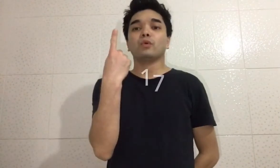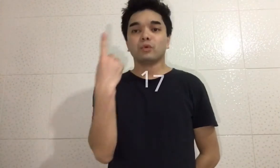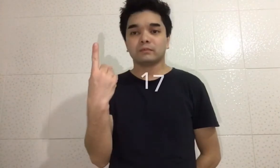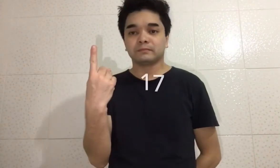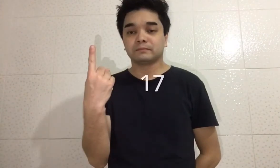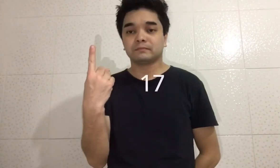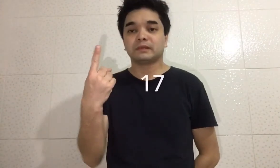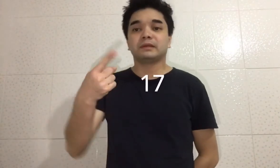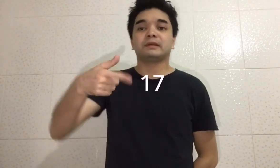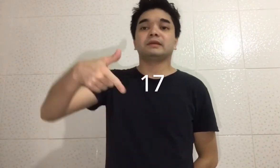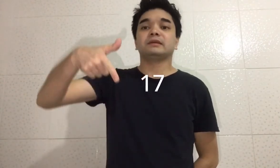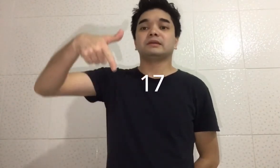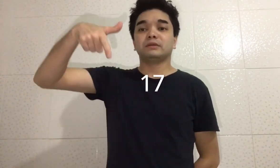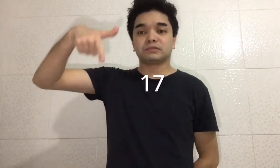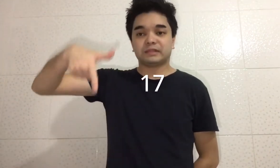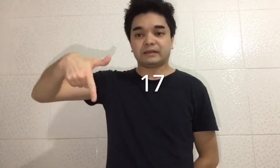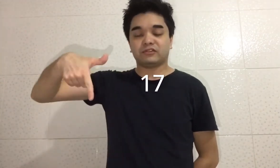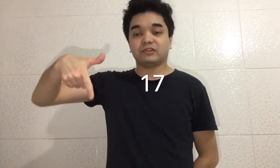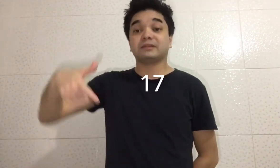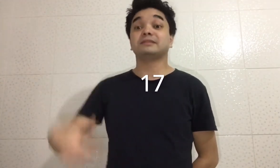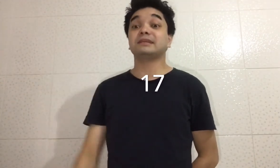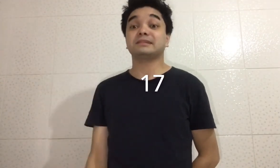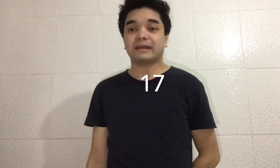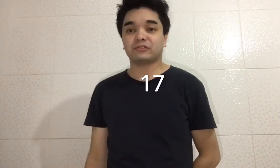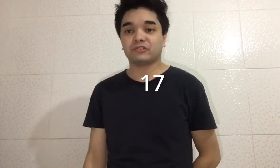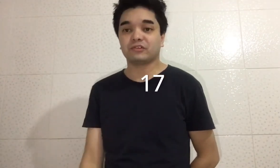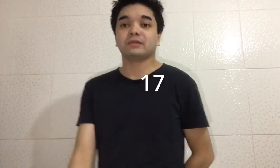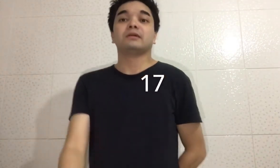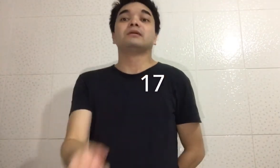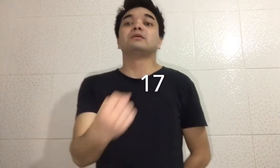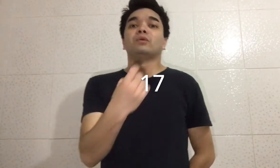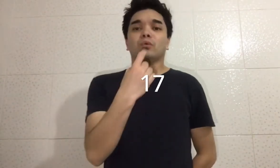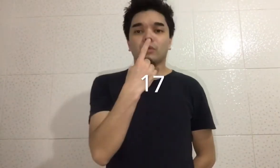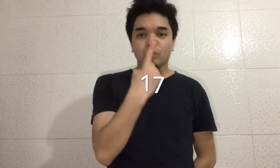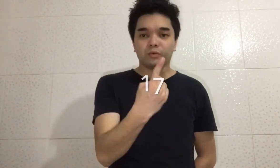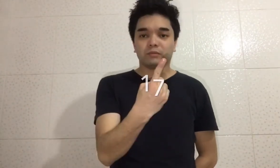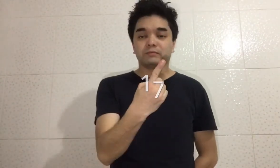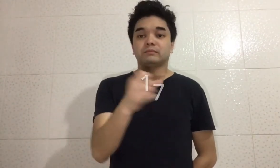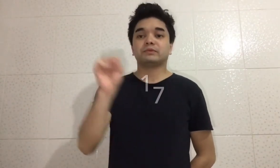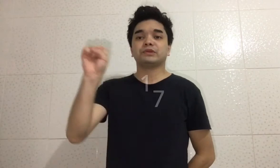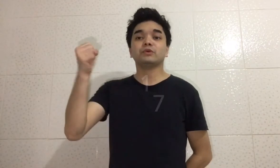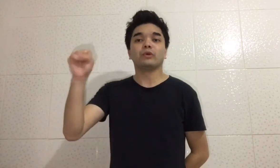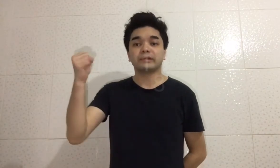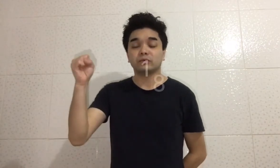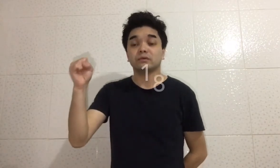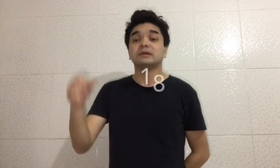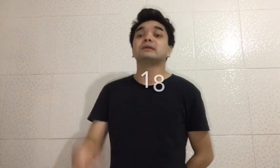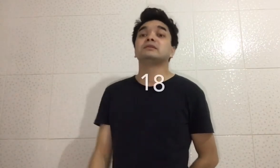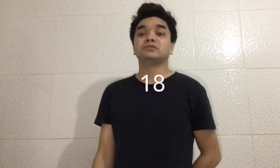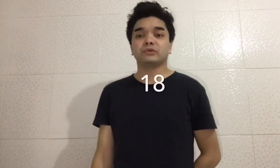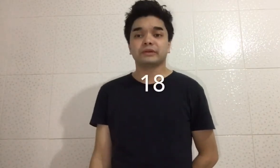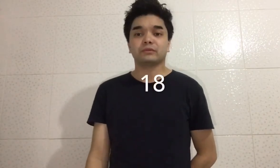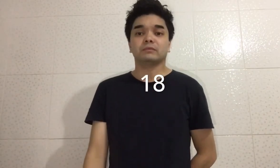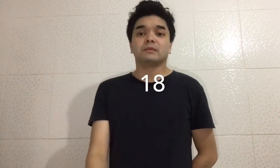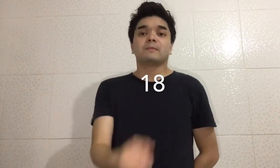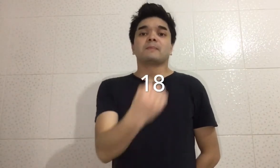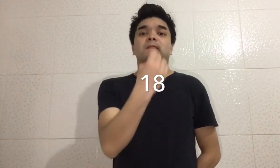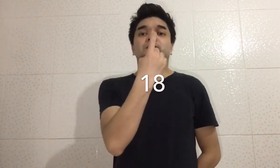1 e o 7, 17. O 1 e o 8, 18. O